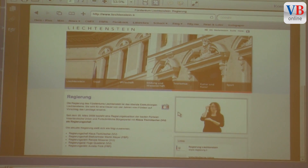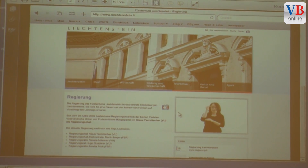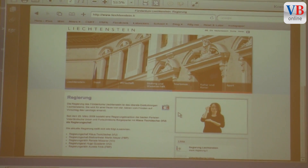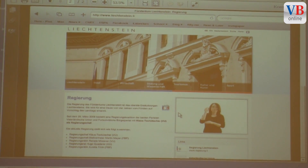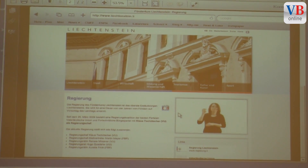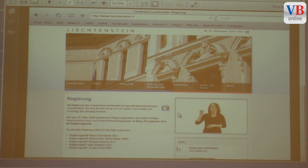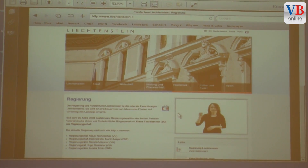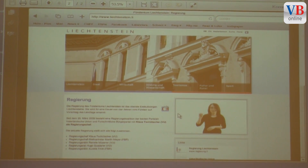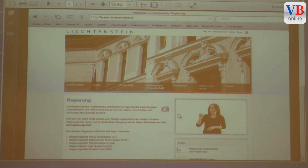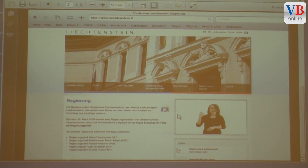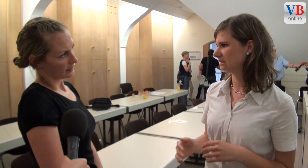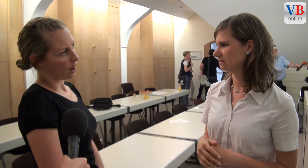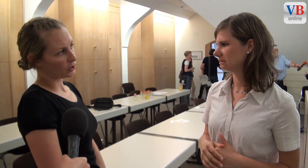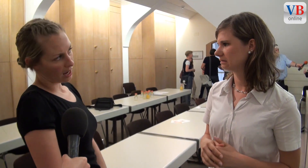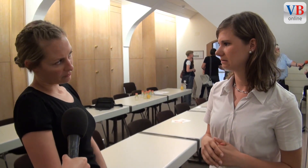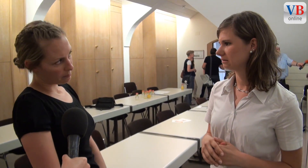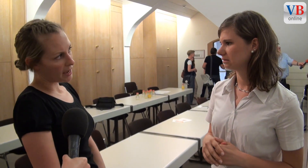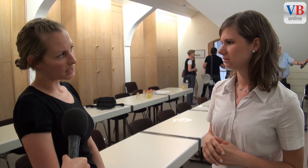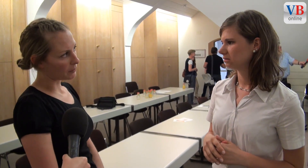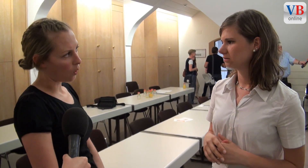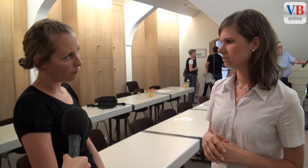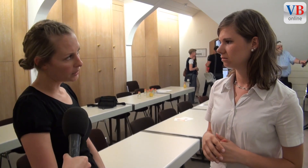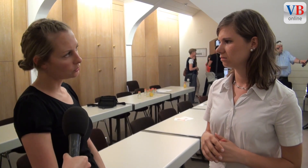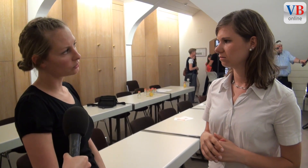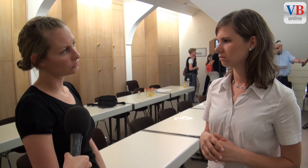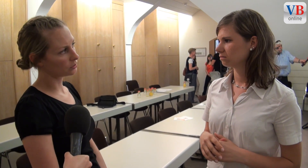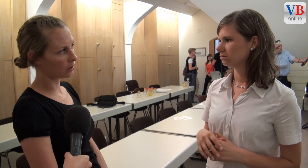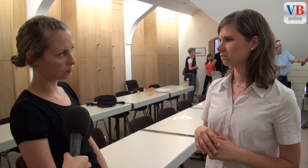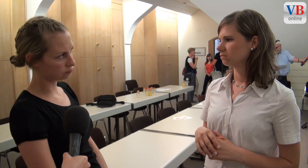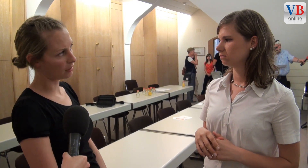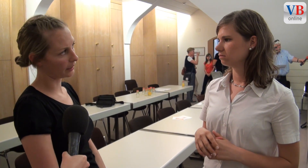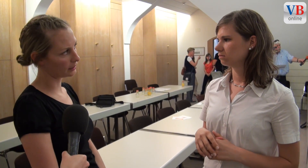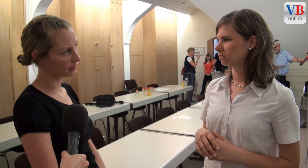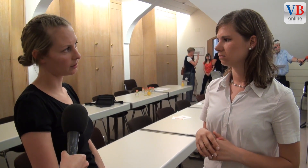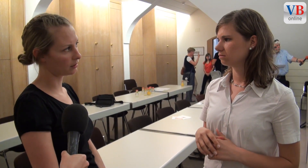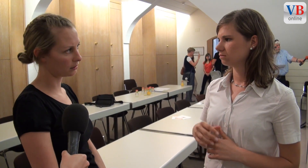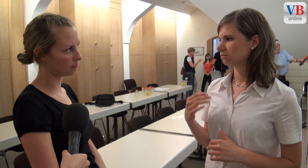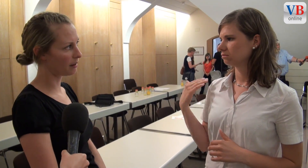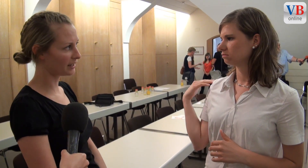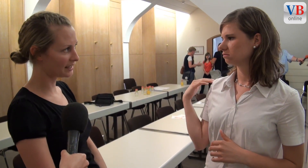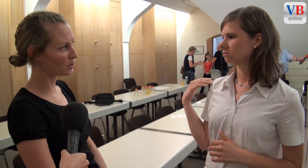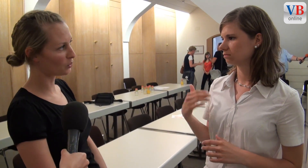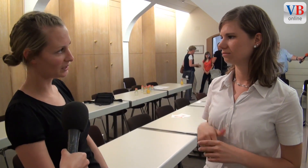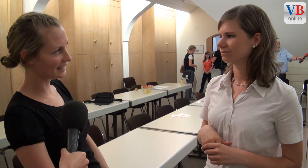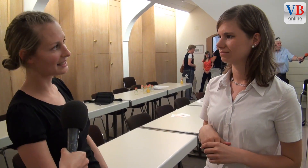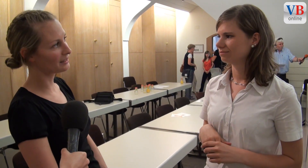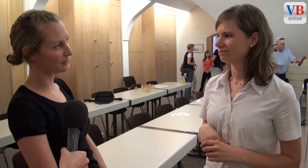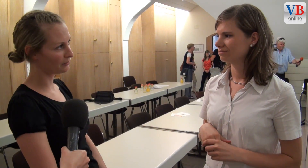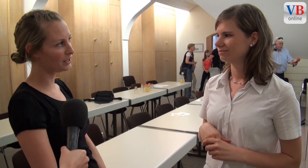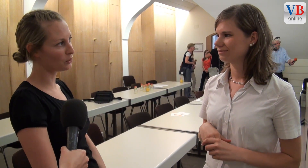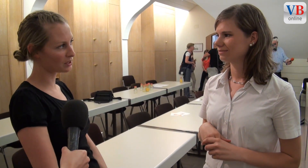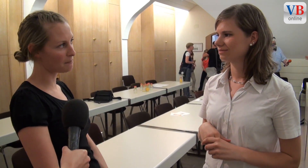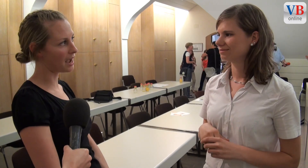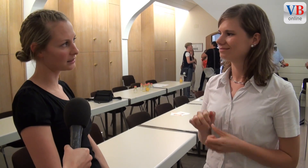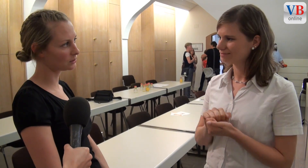.li. Den Auftrag haben wir im März bekommen und eigentlich haben wir gestern noch die letzten